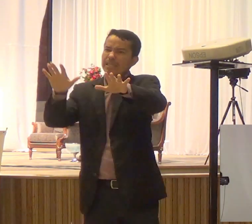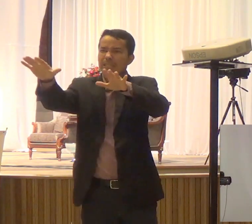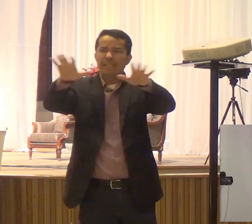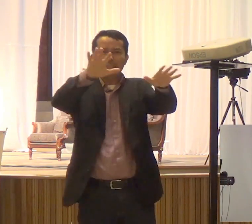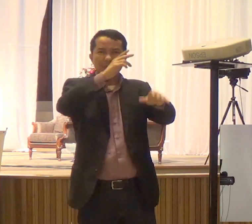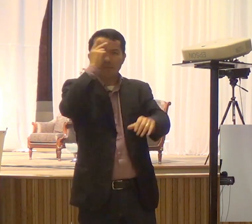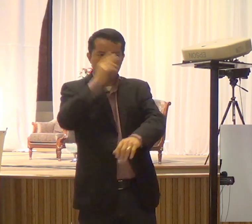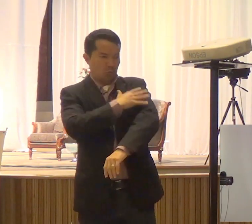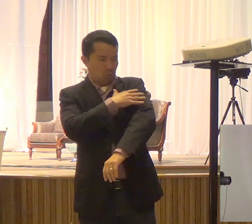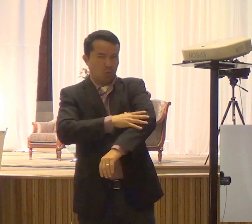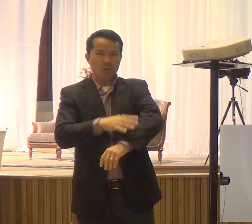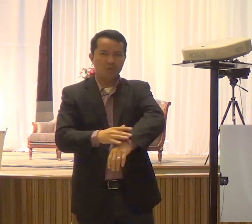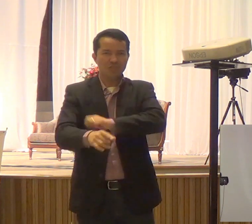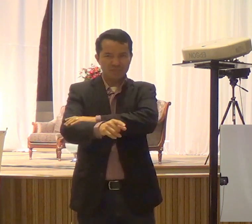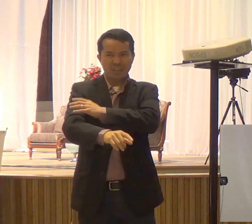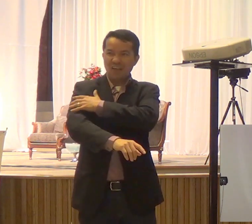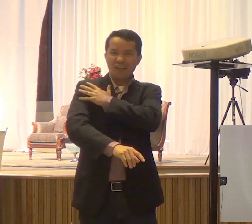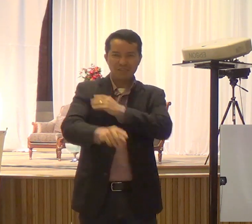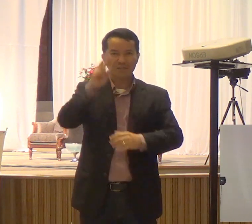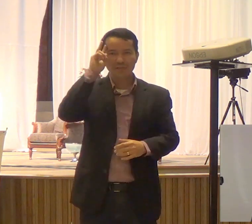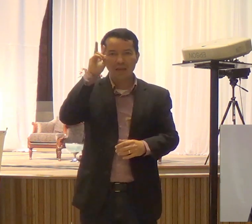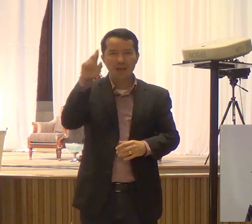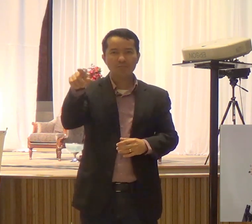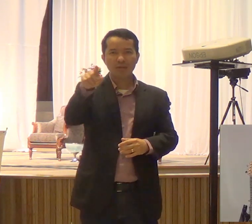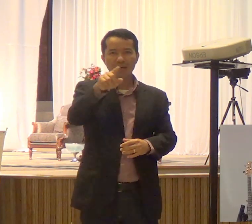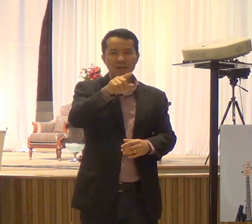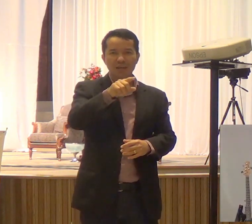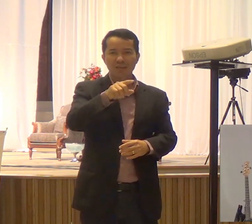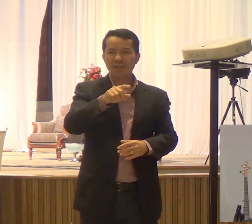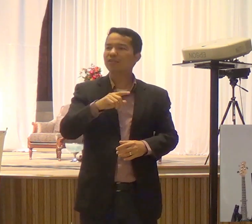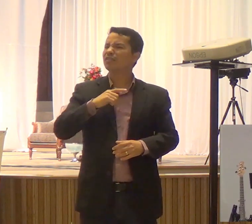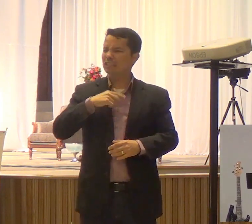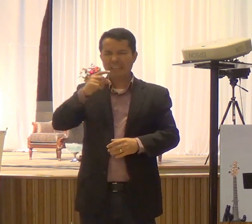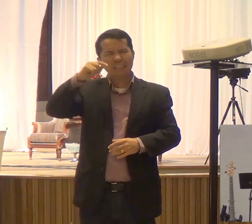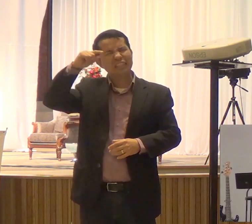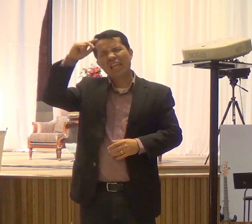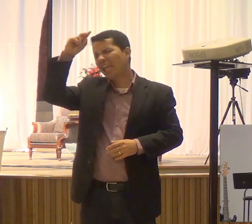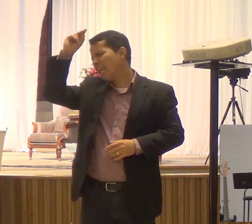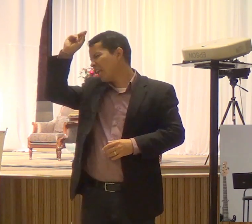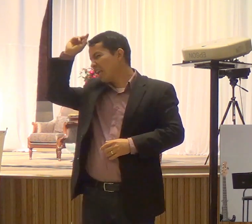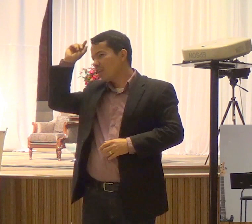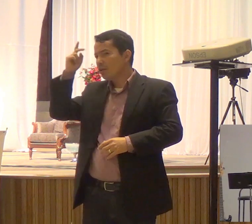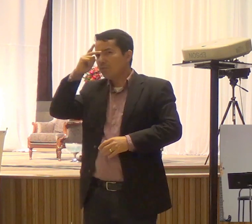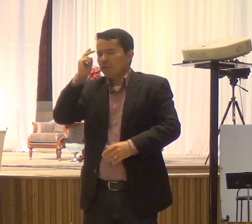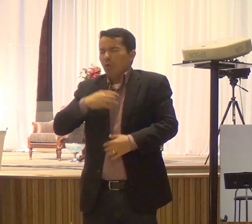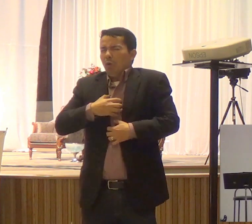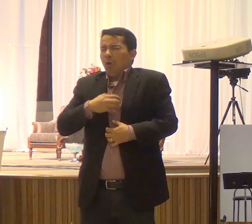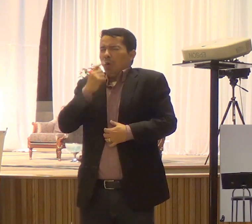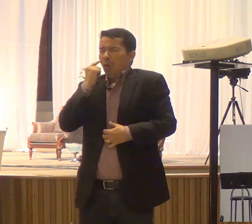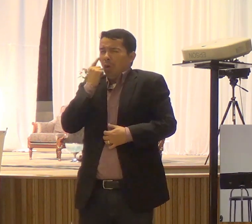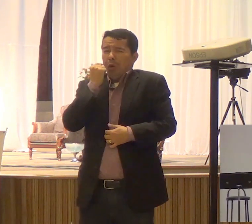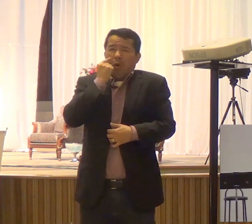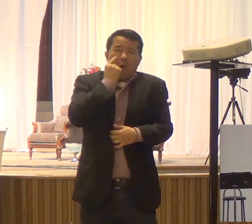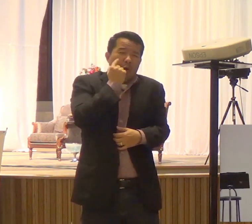algumas pessoas aqui, sentadas entre nós. E a gente viu naquela noite as pessoas começando a chorar e a sentir uma